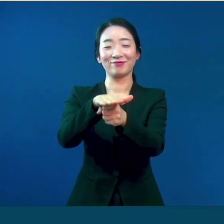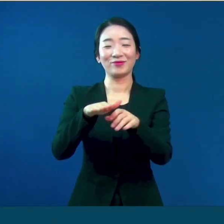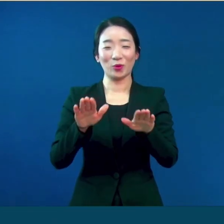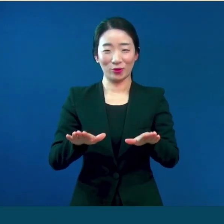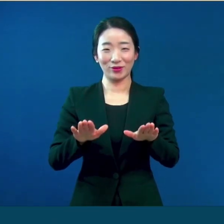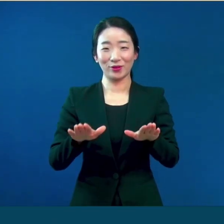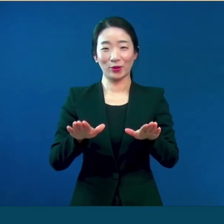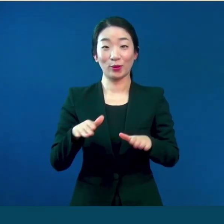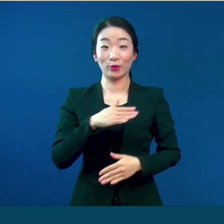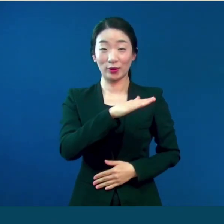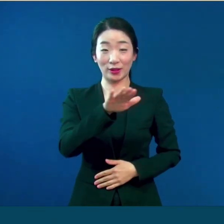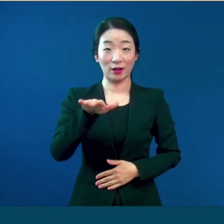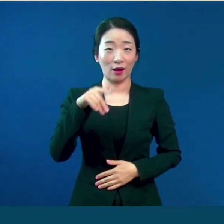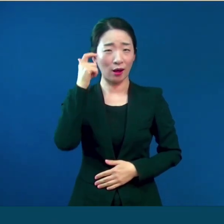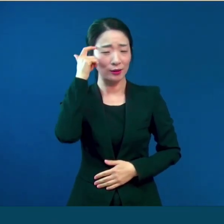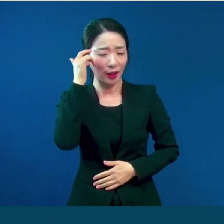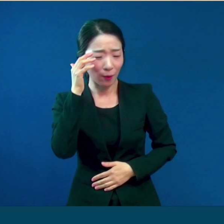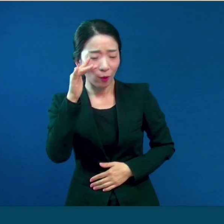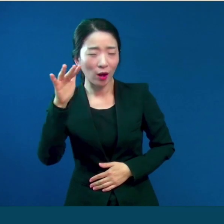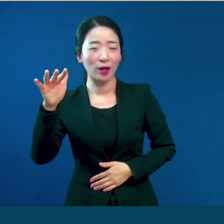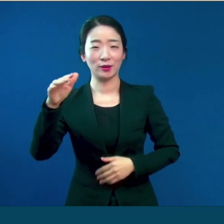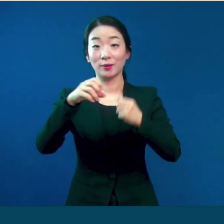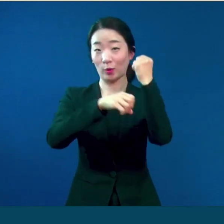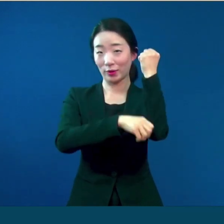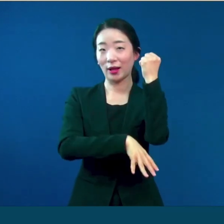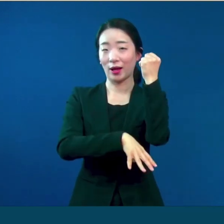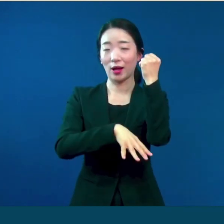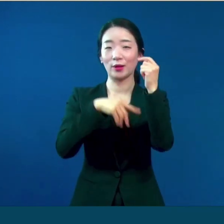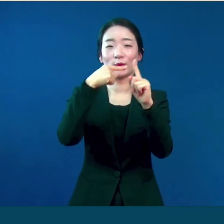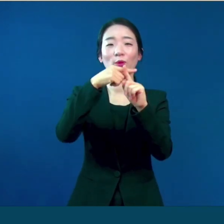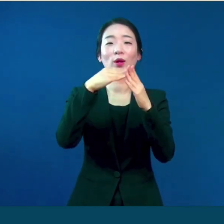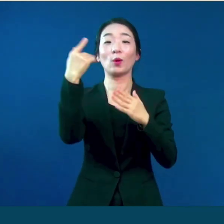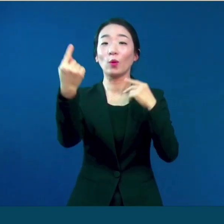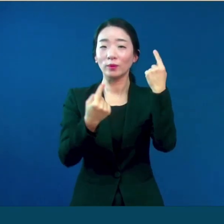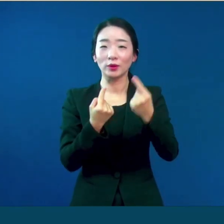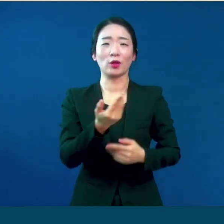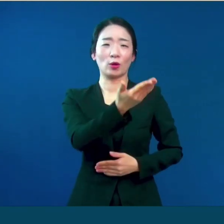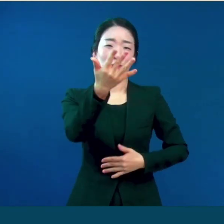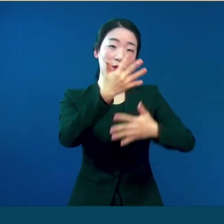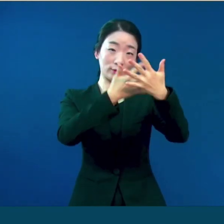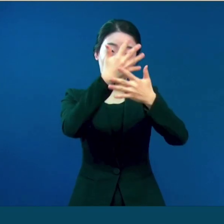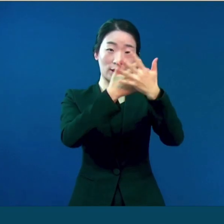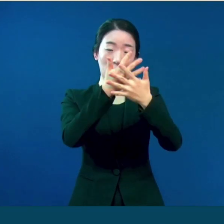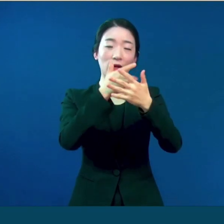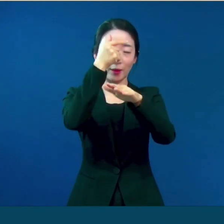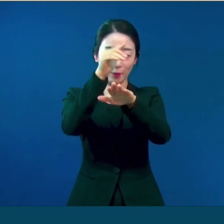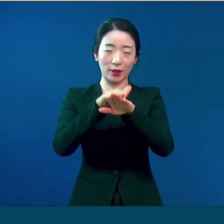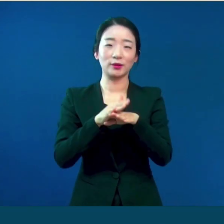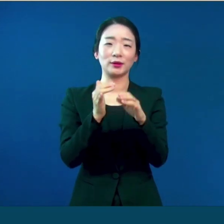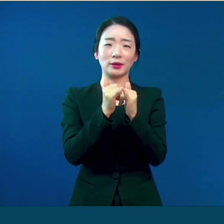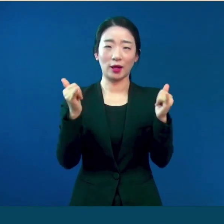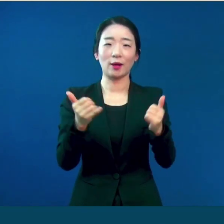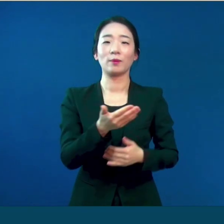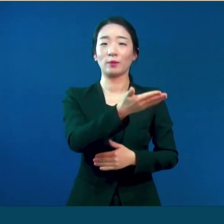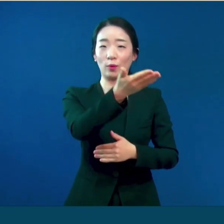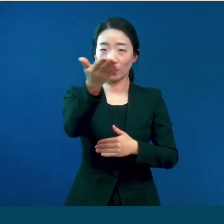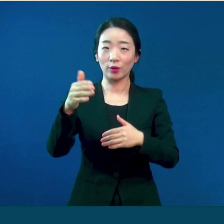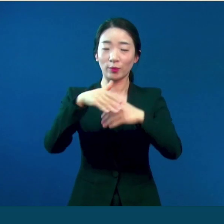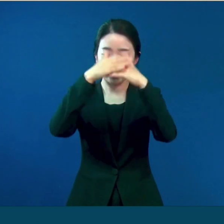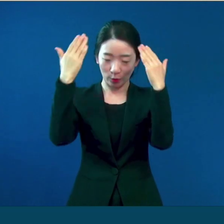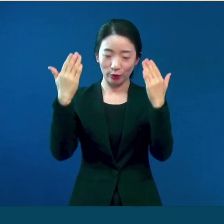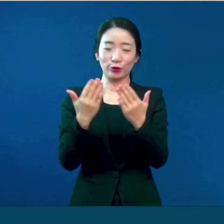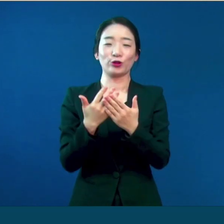오늘도 우리가 사모하는 본당에서 그리고 각 가정에서 주님 앞에 나온 예배하는 주의 성도님들을